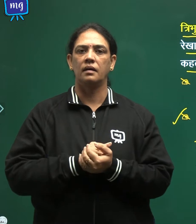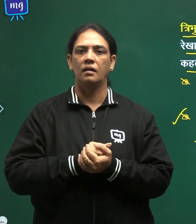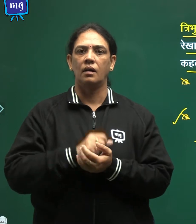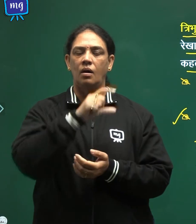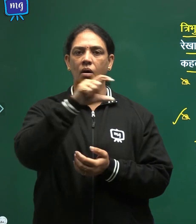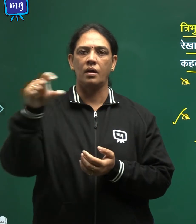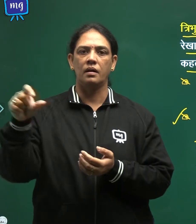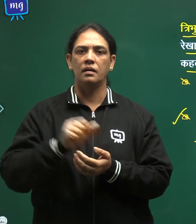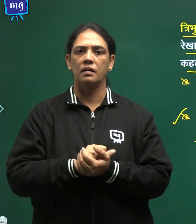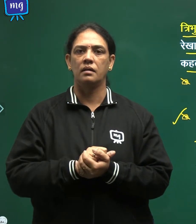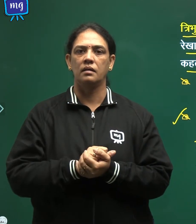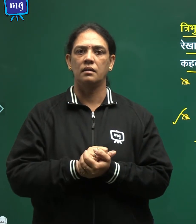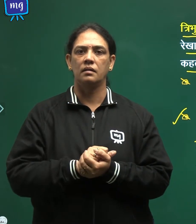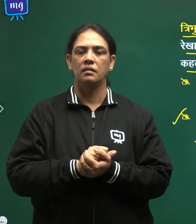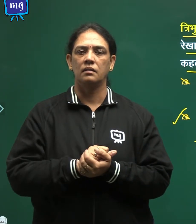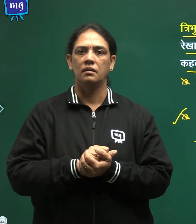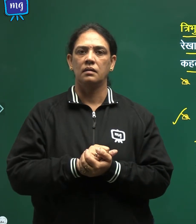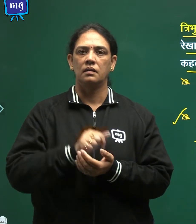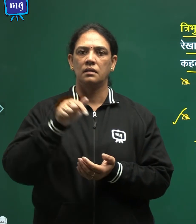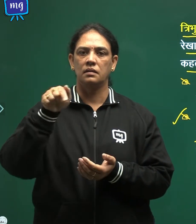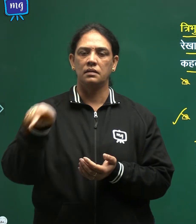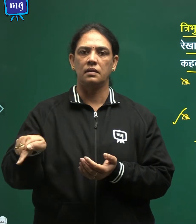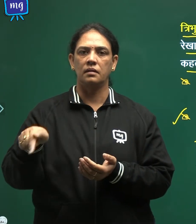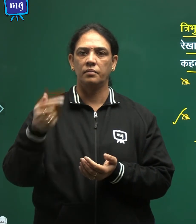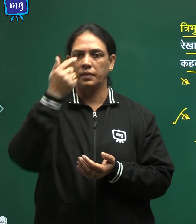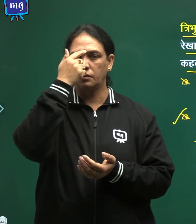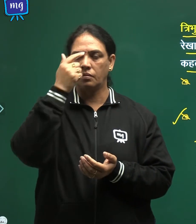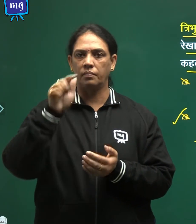तथा जिन बिंदुओं पर